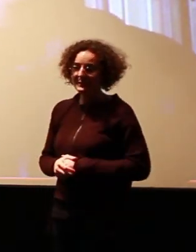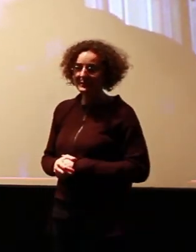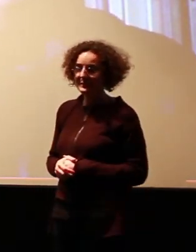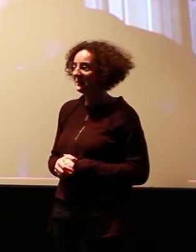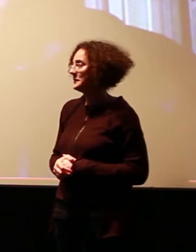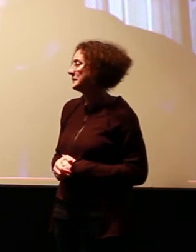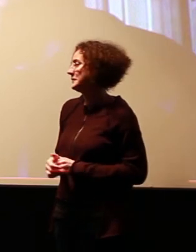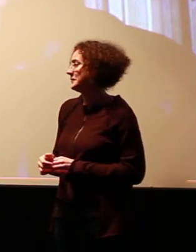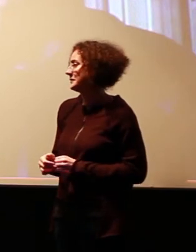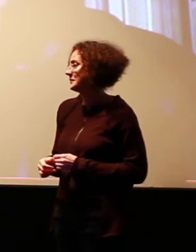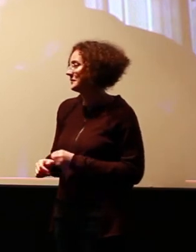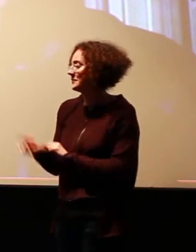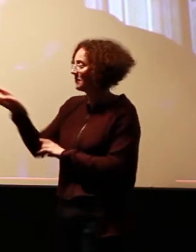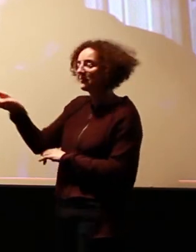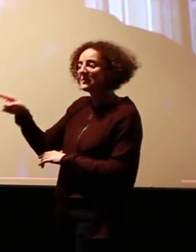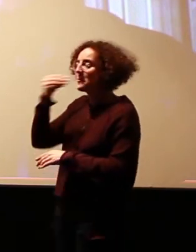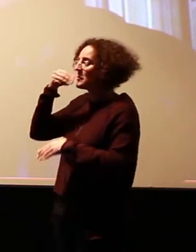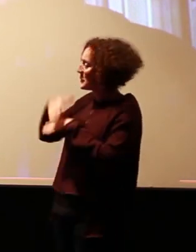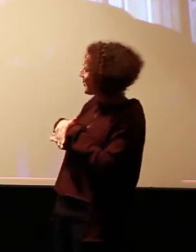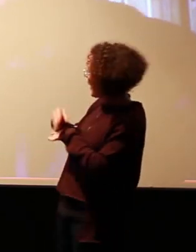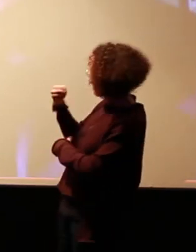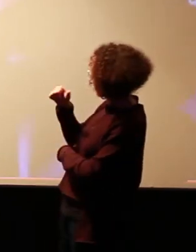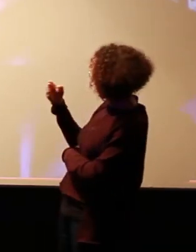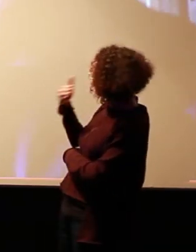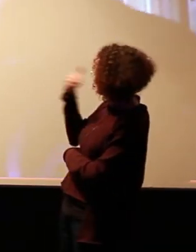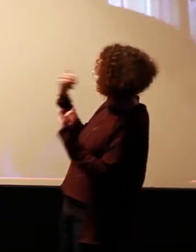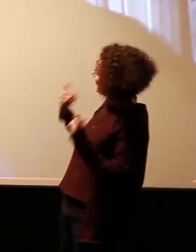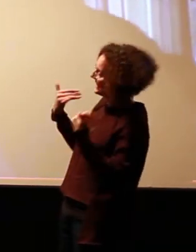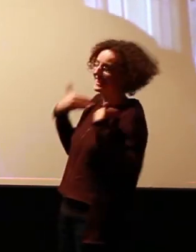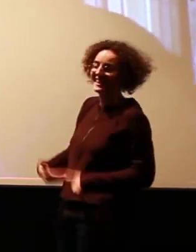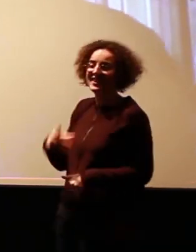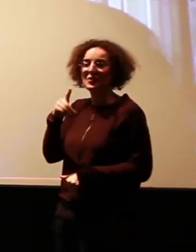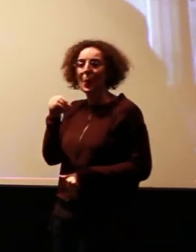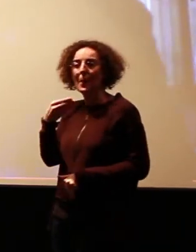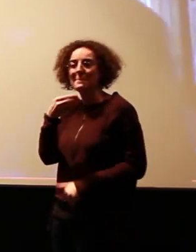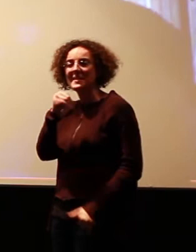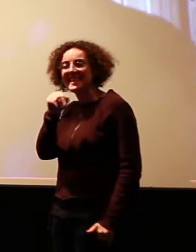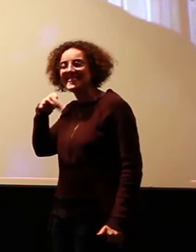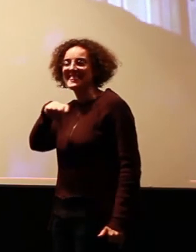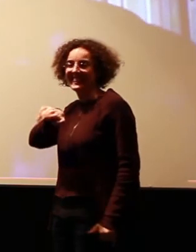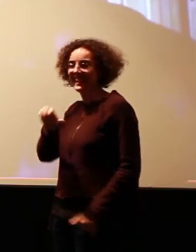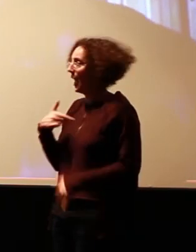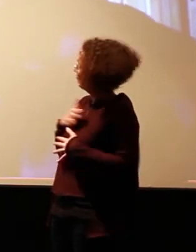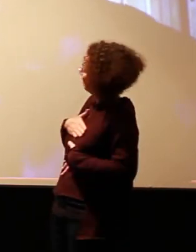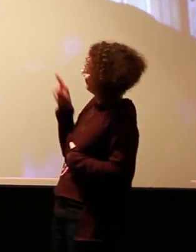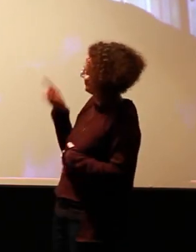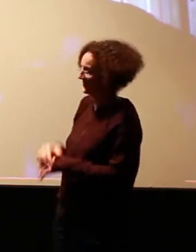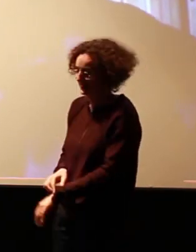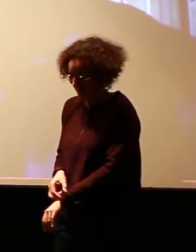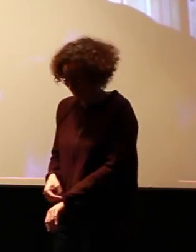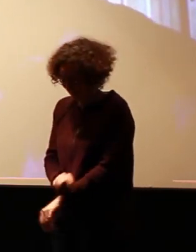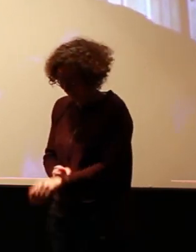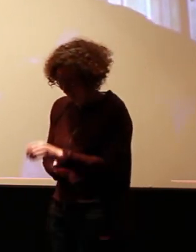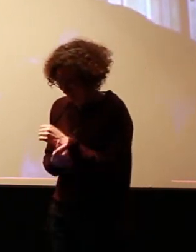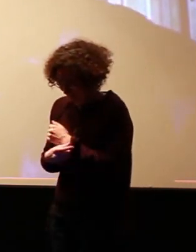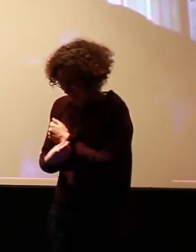Bonsoir. Bonsoir, maman. Ici Dominique. Salut, Dominique. Bon, plaisir. Alors, là,